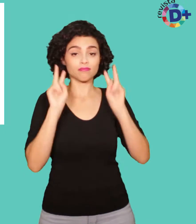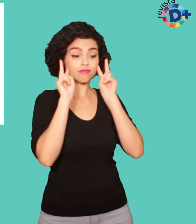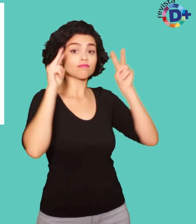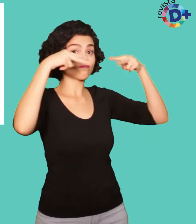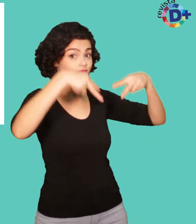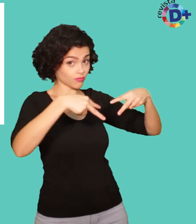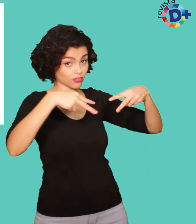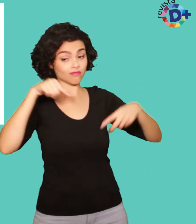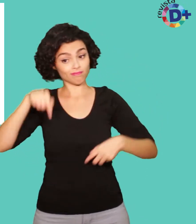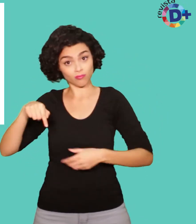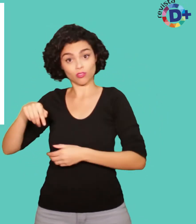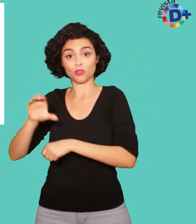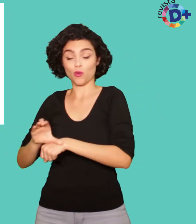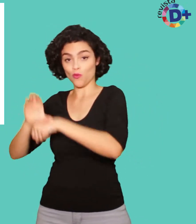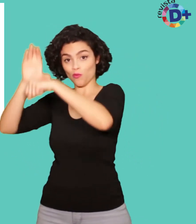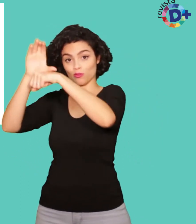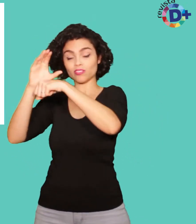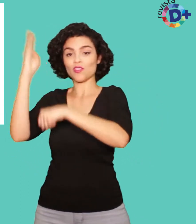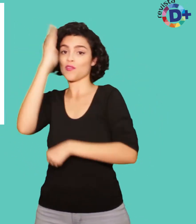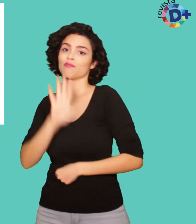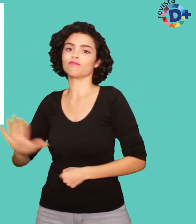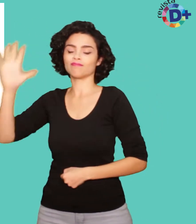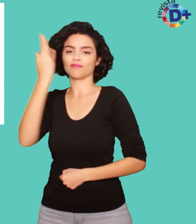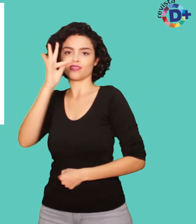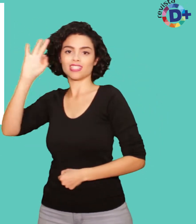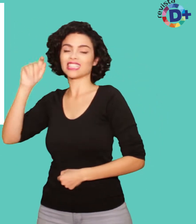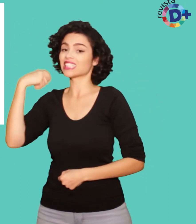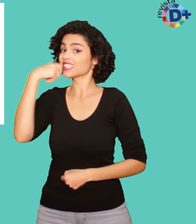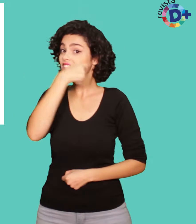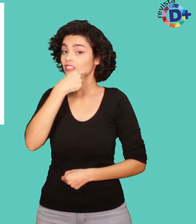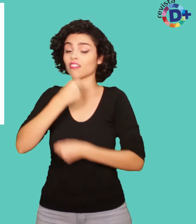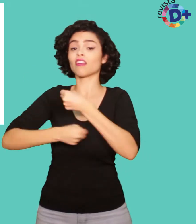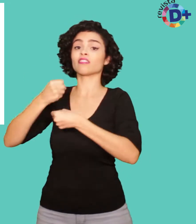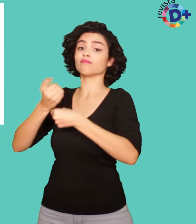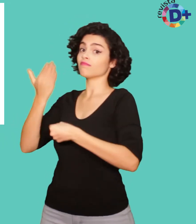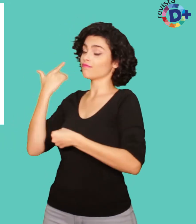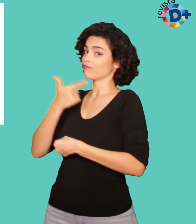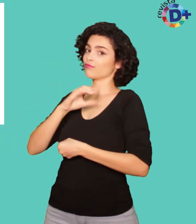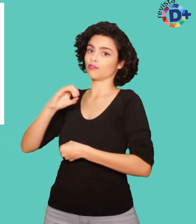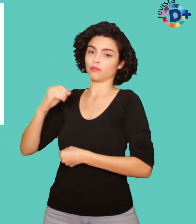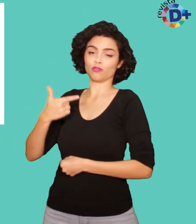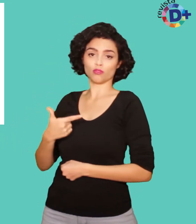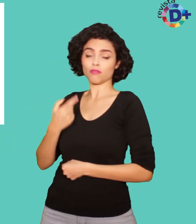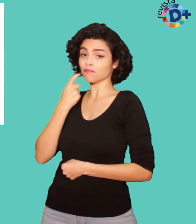reconhecido pelo conselho federal de odontologia apenas em 2002 o